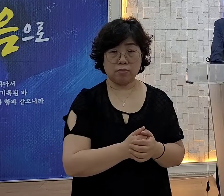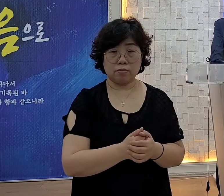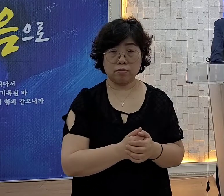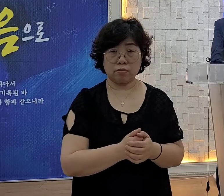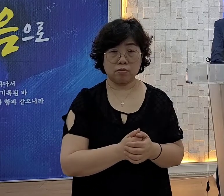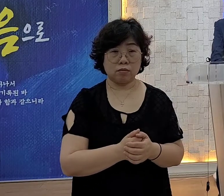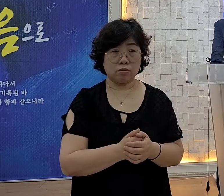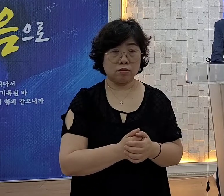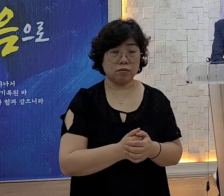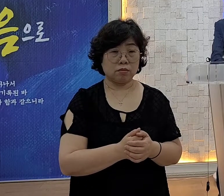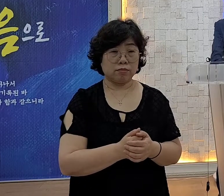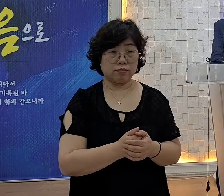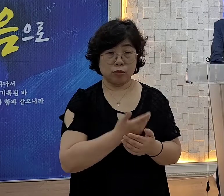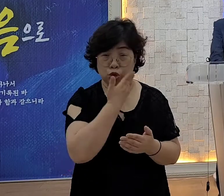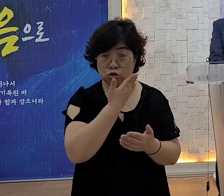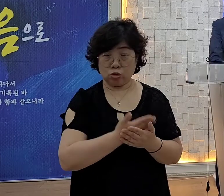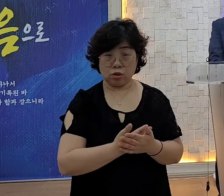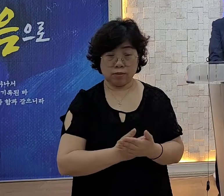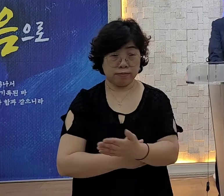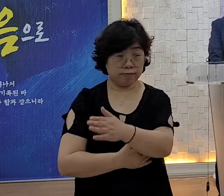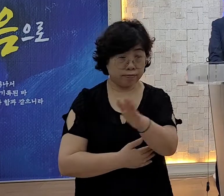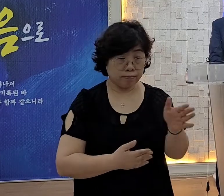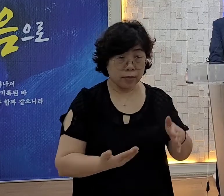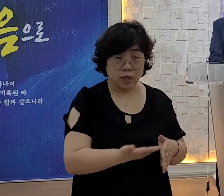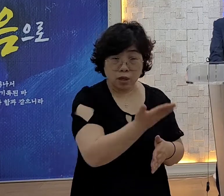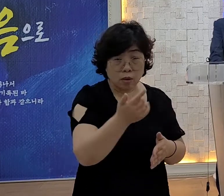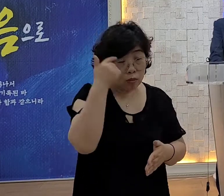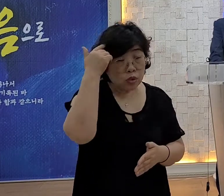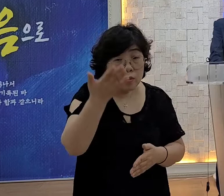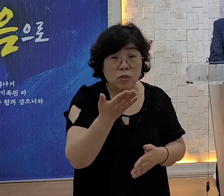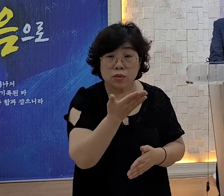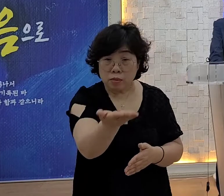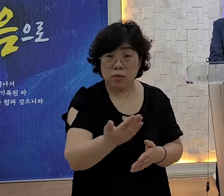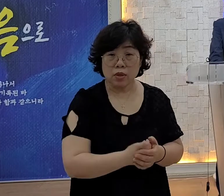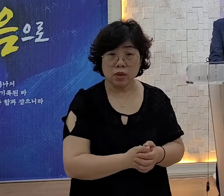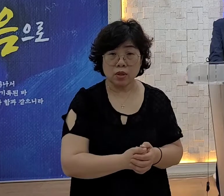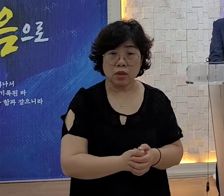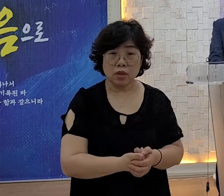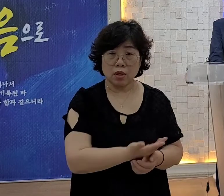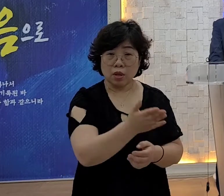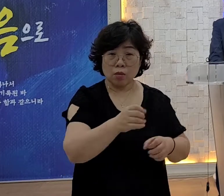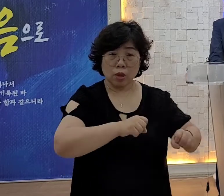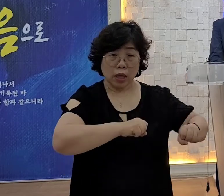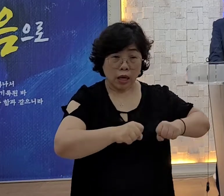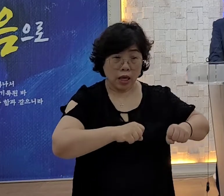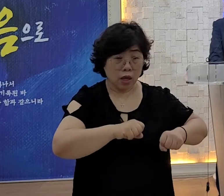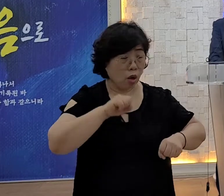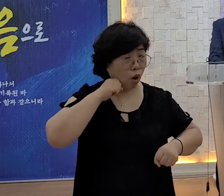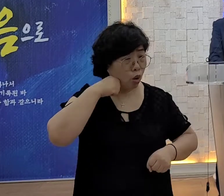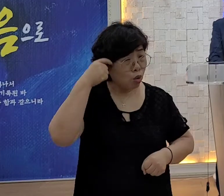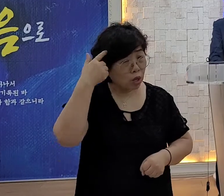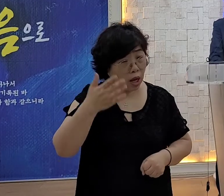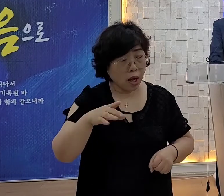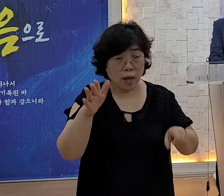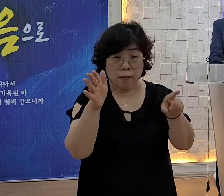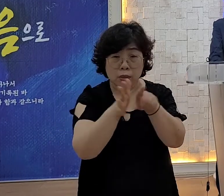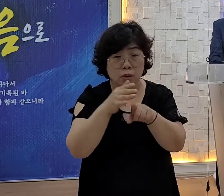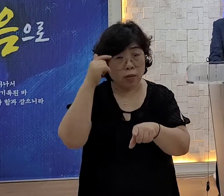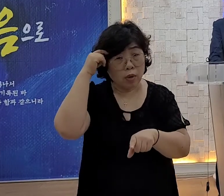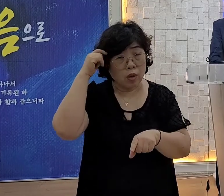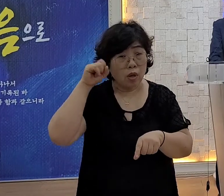여러분 질문하겠습니다. 여러분 행위가 어려울까요? 믿음이 어려울까요? 어떻게